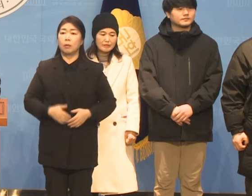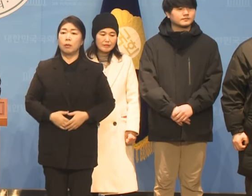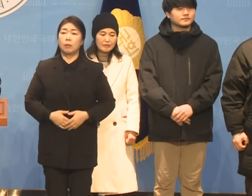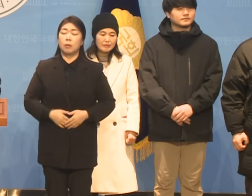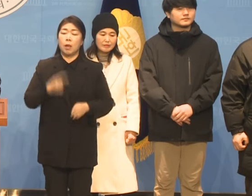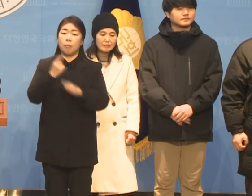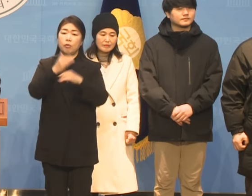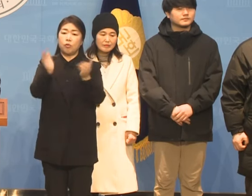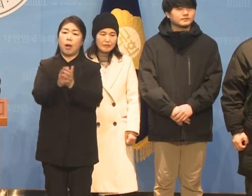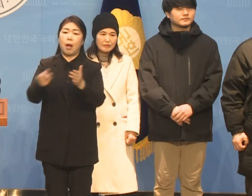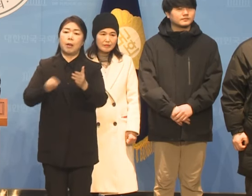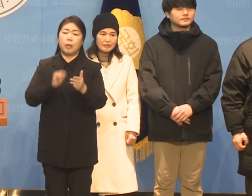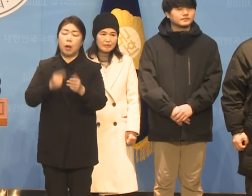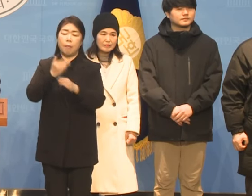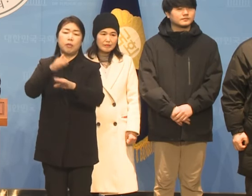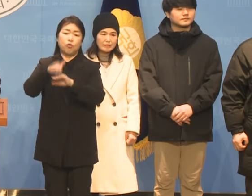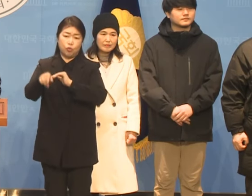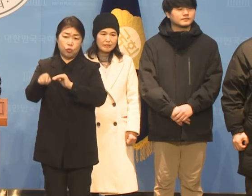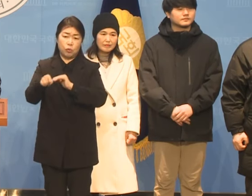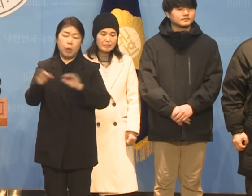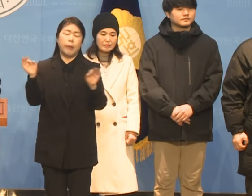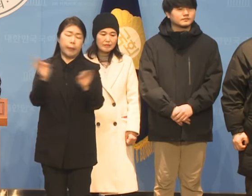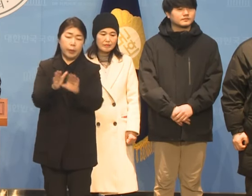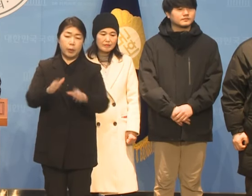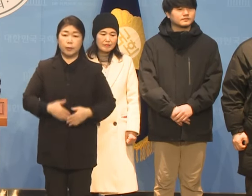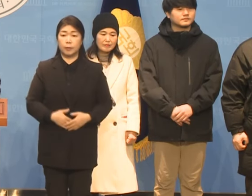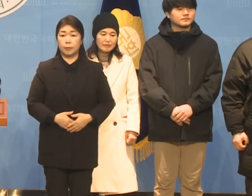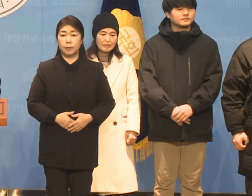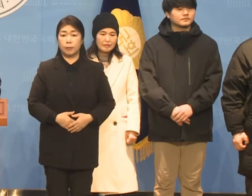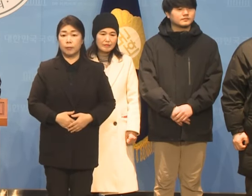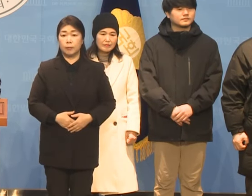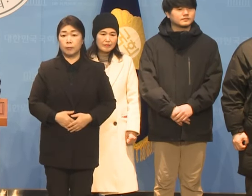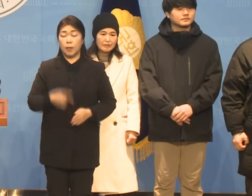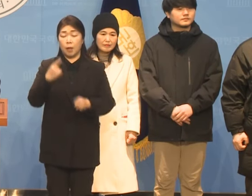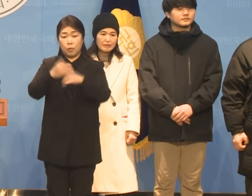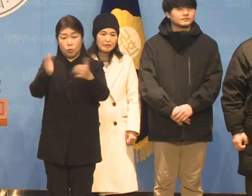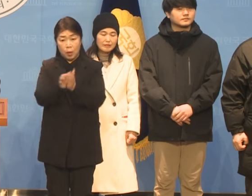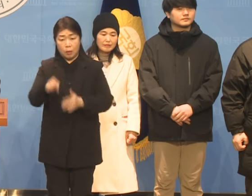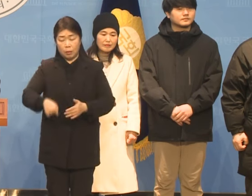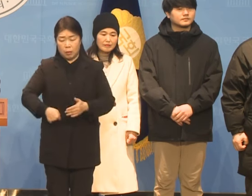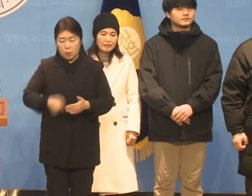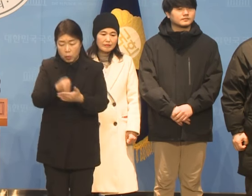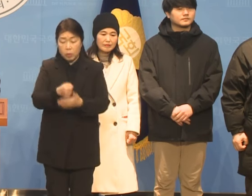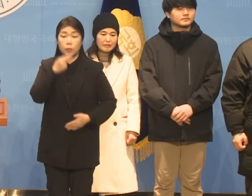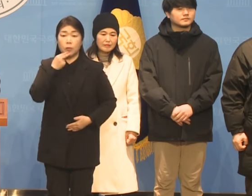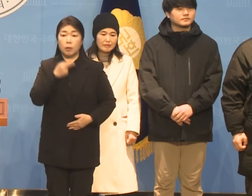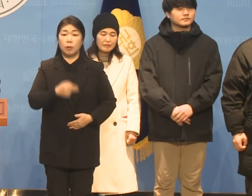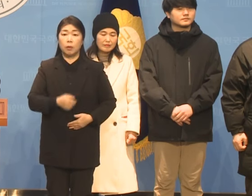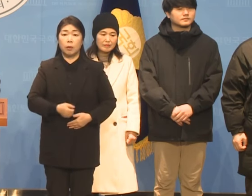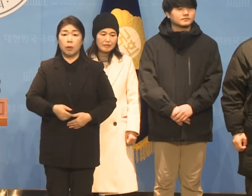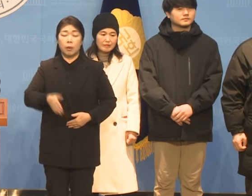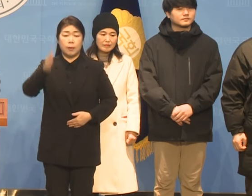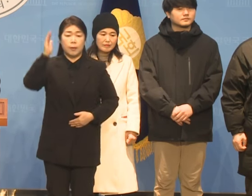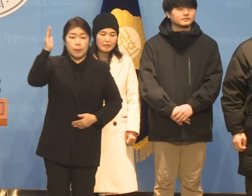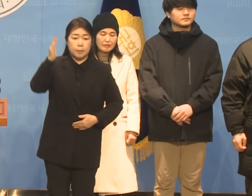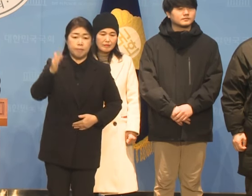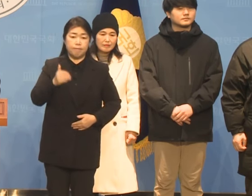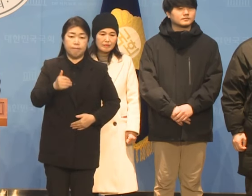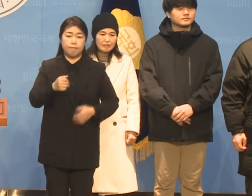실종되었습니다. 민주당이 이 지경이 되도록 아무런 역할을 하지 못하고 용기가 없어 해야 할 말을 하지 못한 데